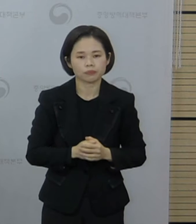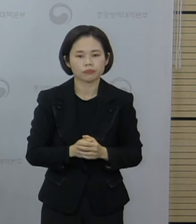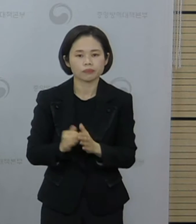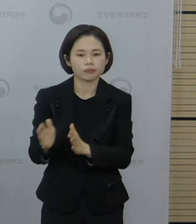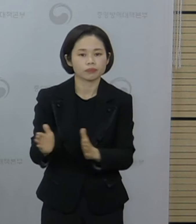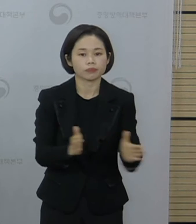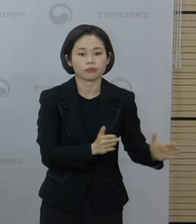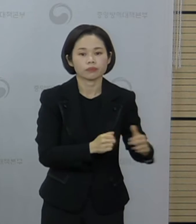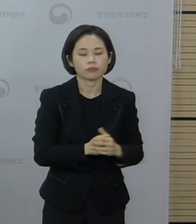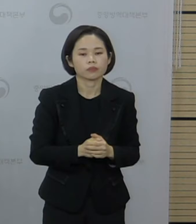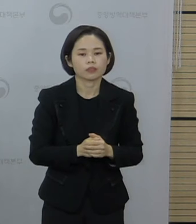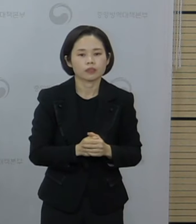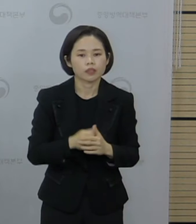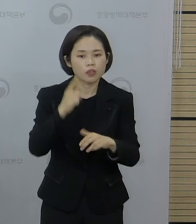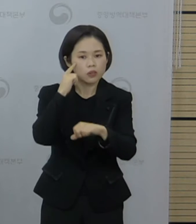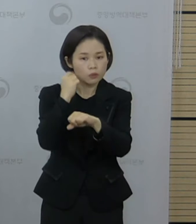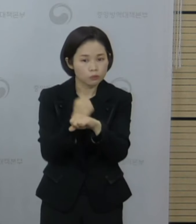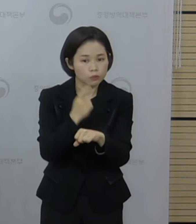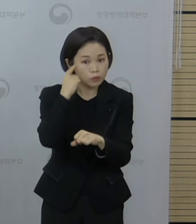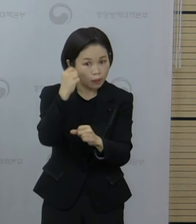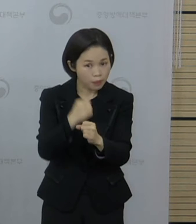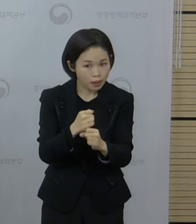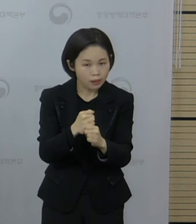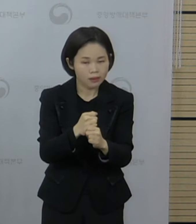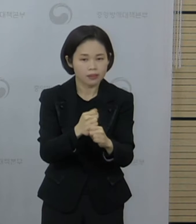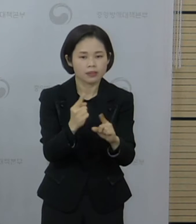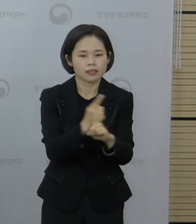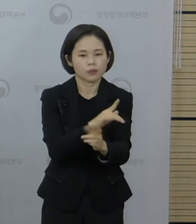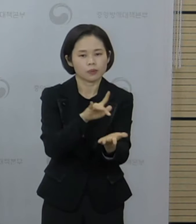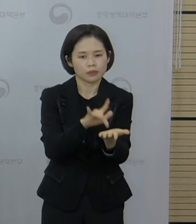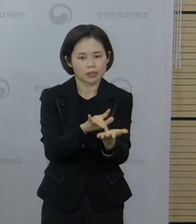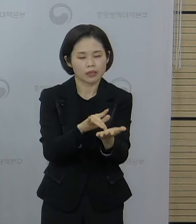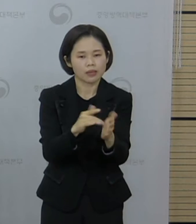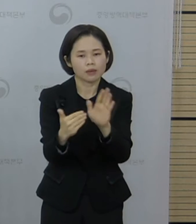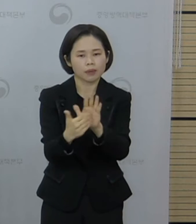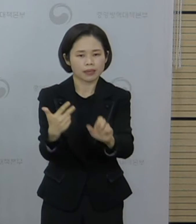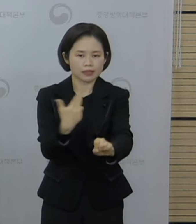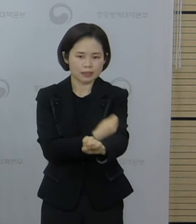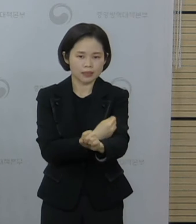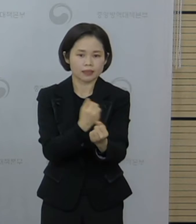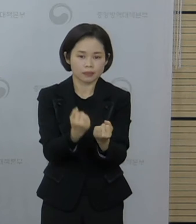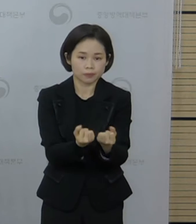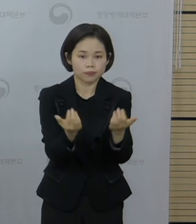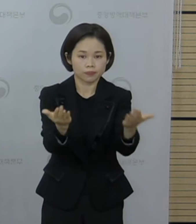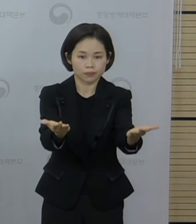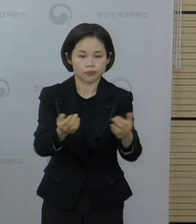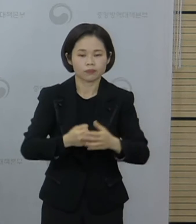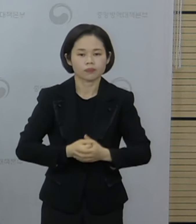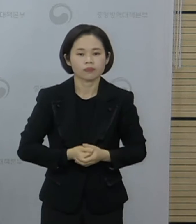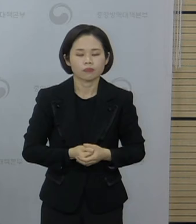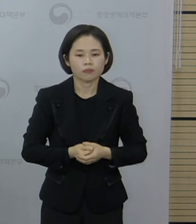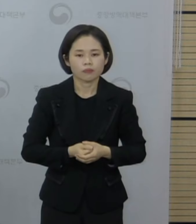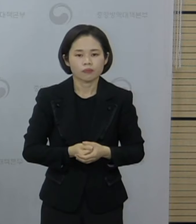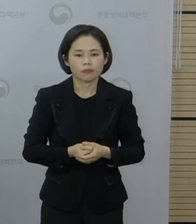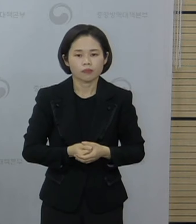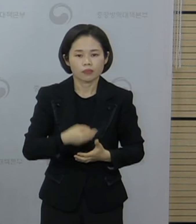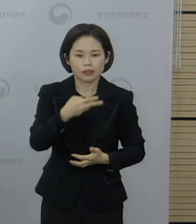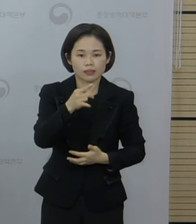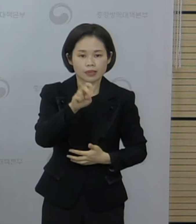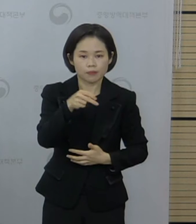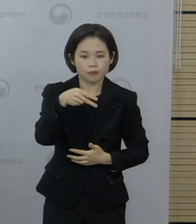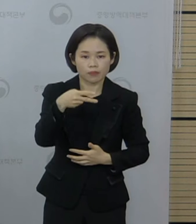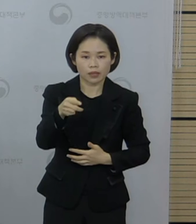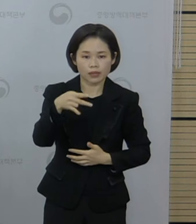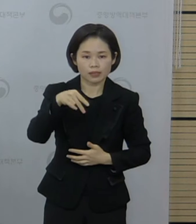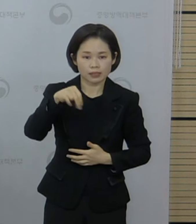다음으로는 연구개발 분야의 치료제 미백 씰 개발 선왕 등을 설명드리겠습니다 먼저 랜드 시비로